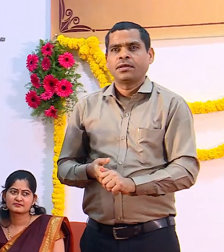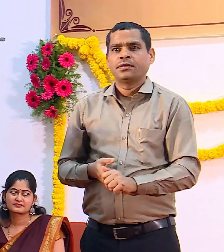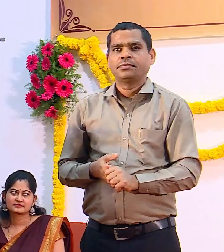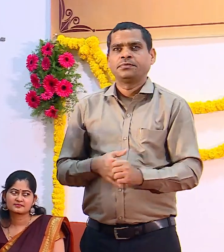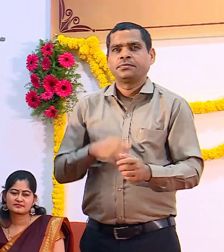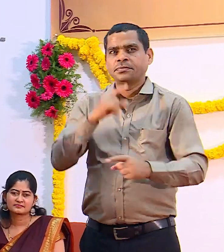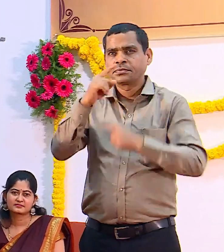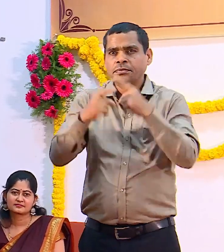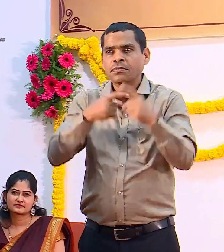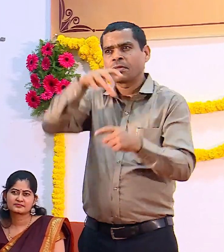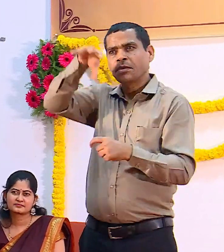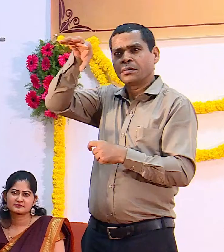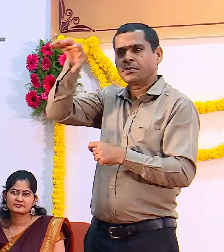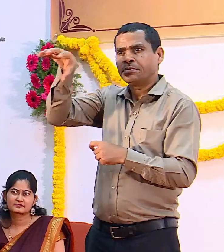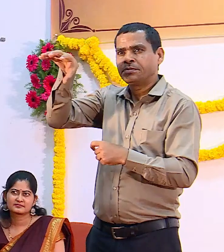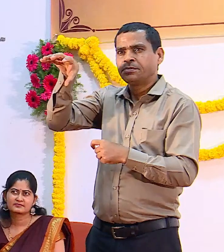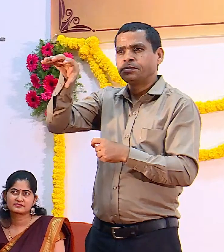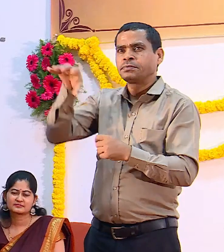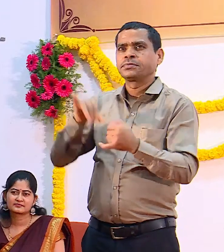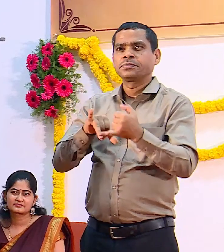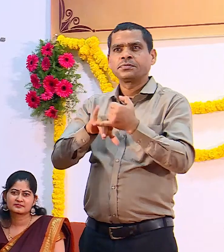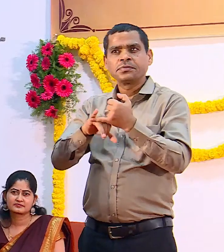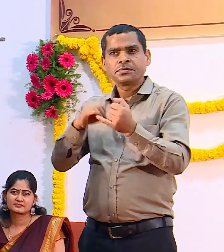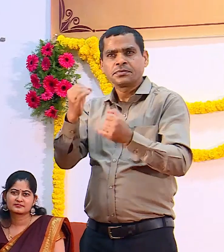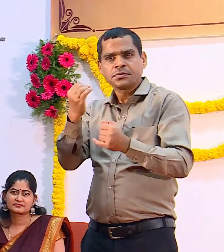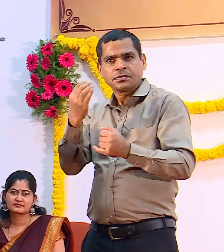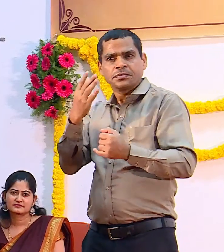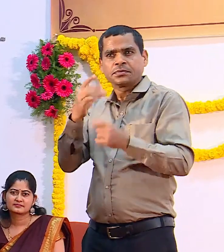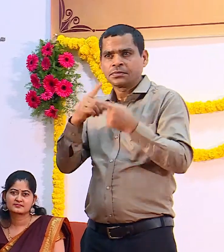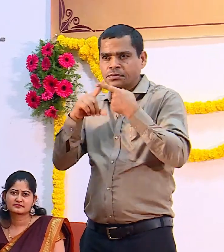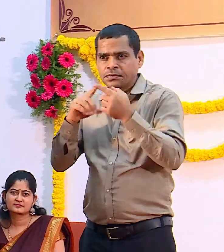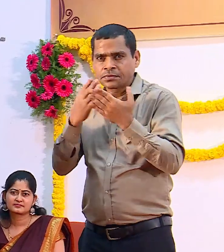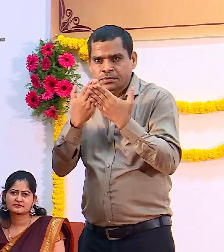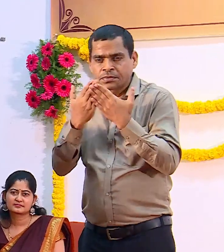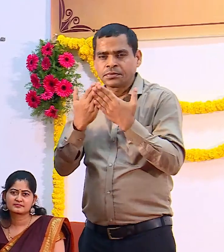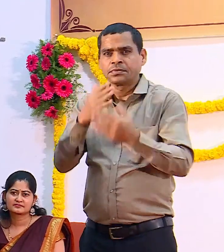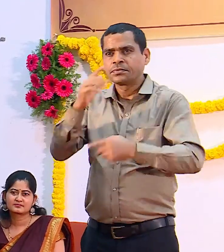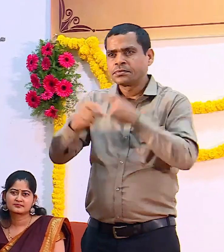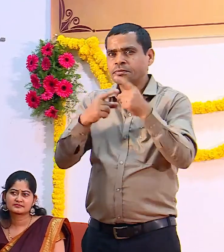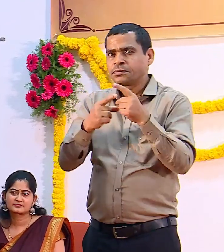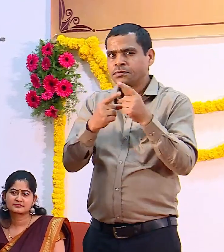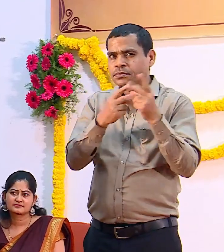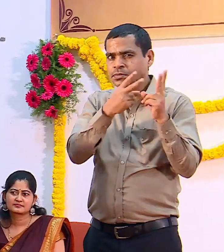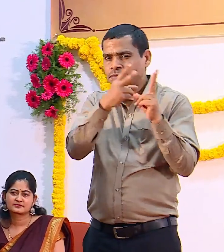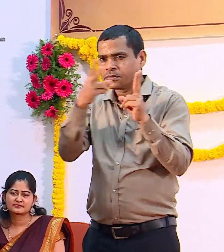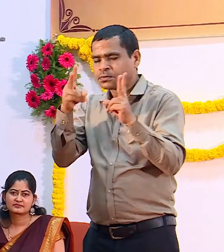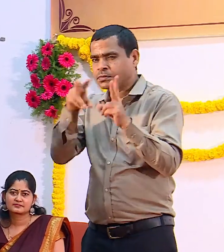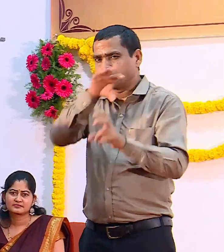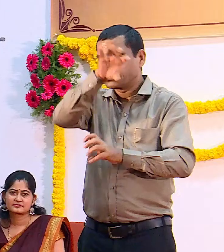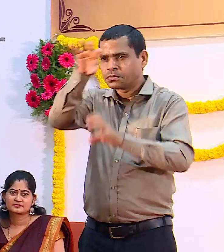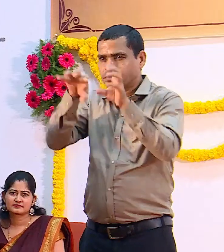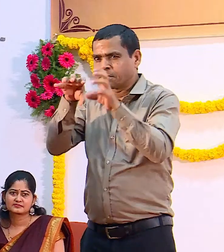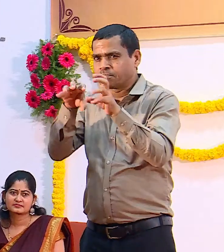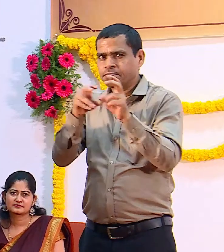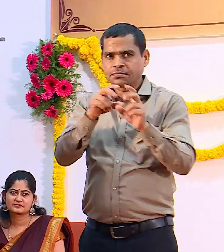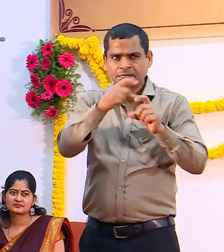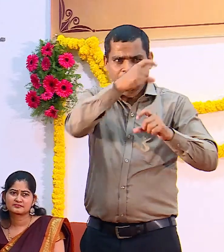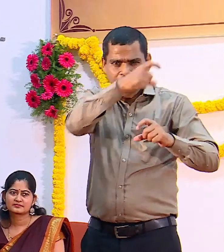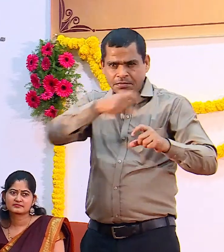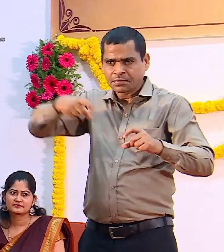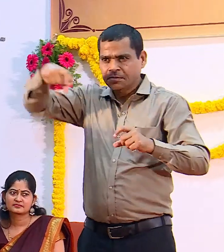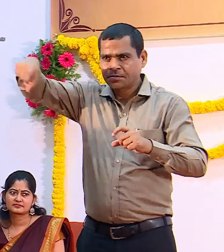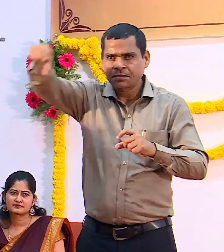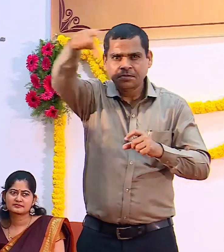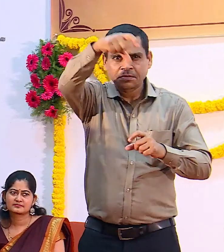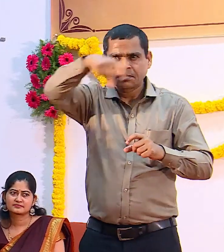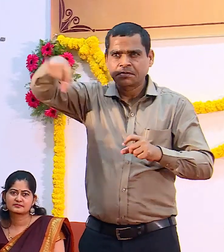चाहे आपका वो department ऑफ स्पेशल एजुकेशन हो जहाँ पर बहुत सुंदर मॉडल और जिस तरह से उस पूरे डिपार्टमेंट में ही